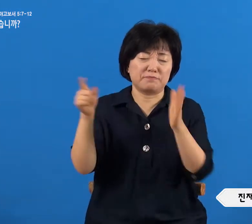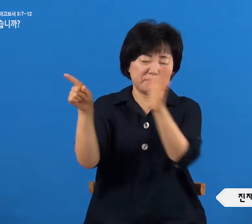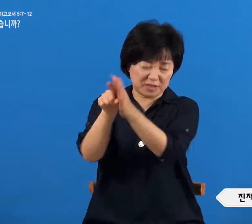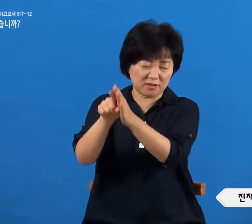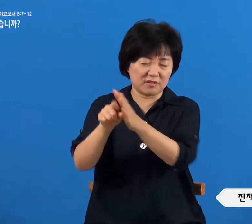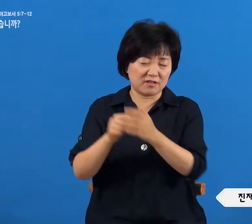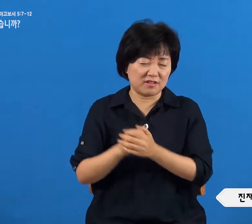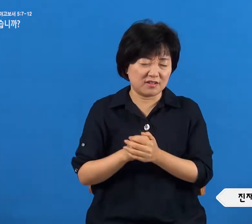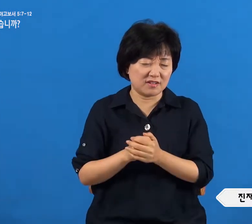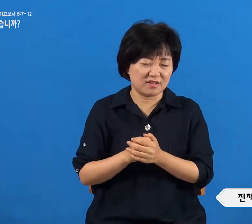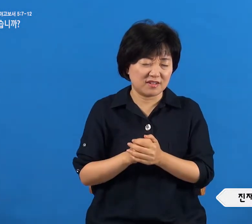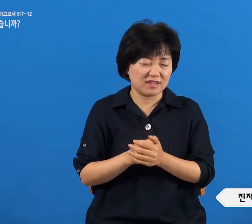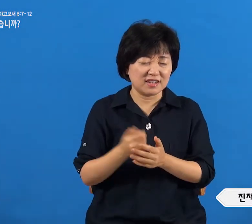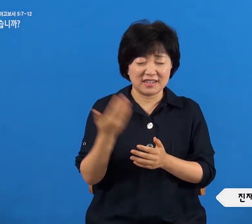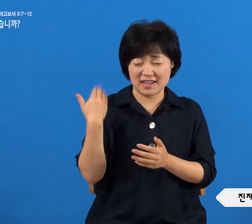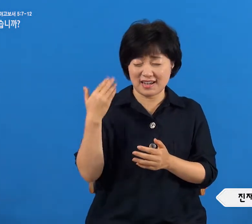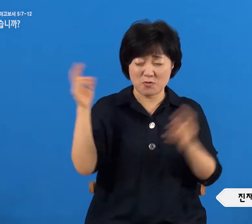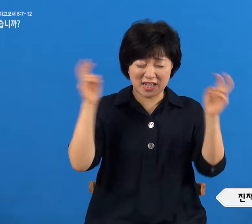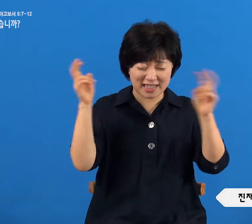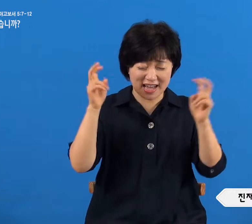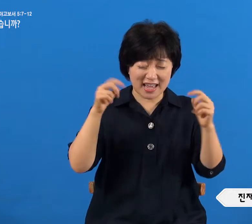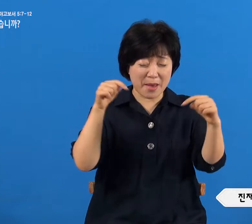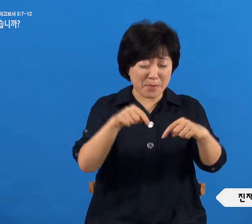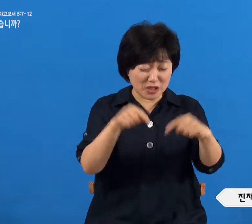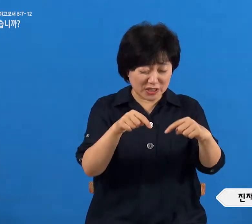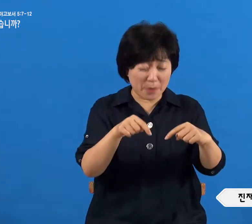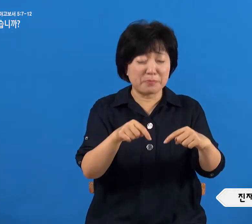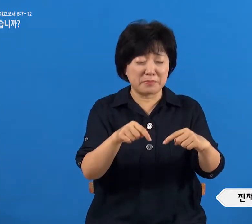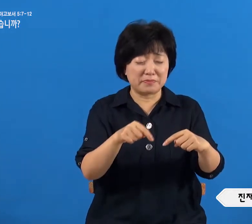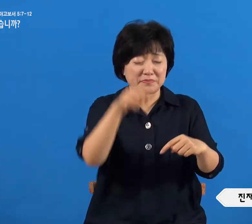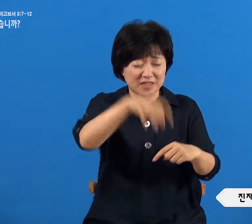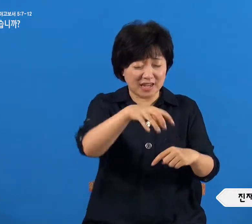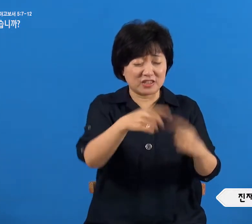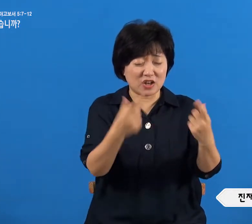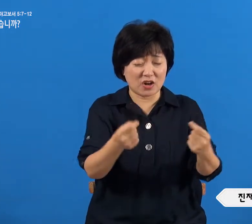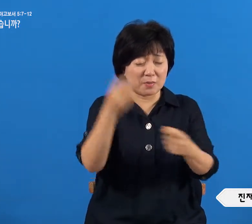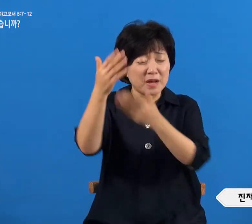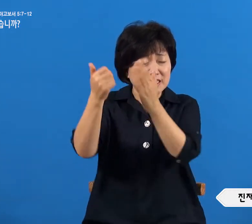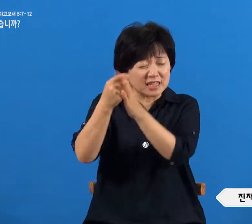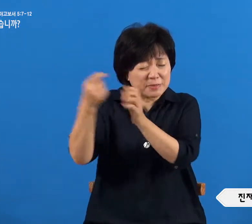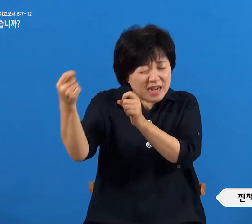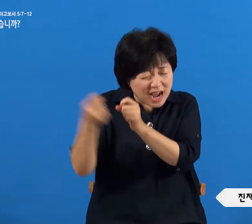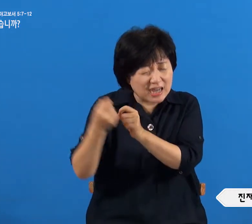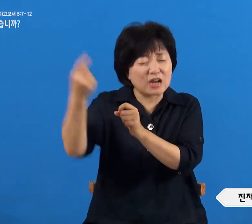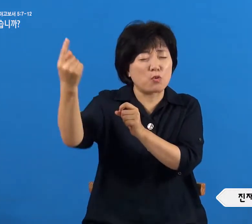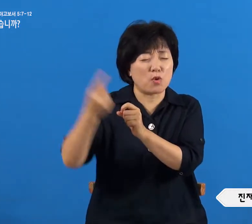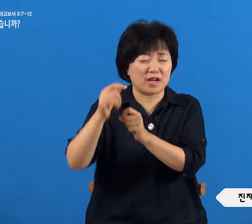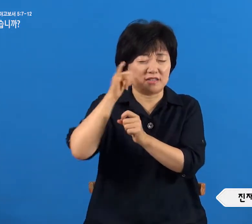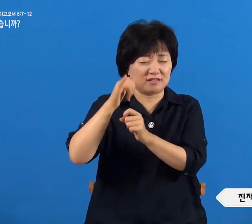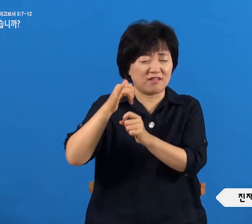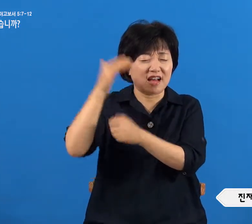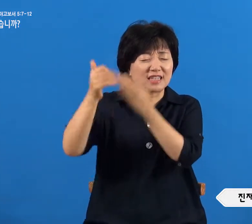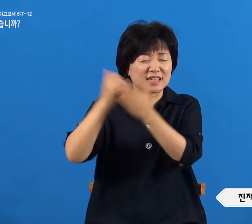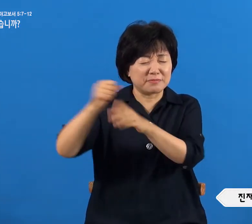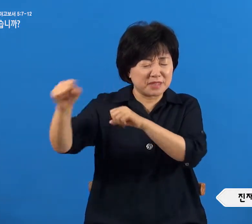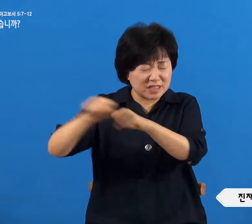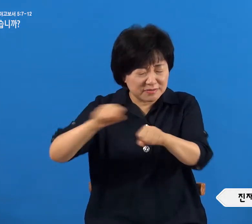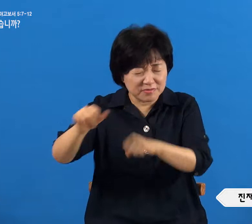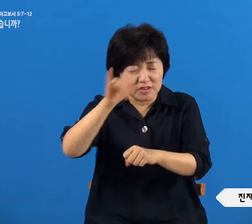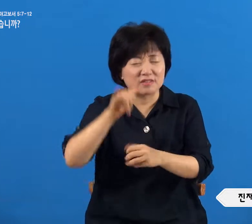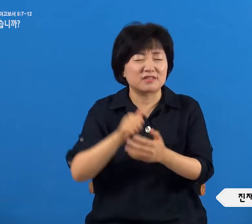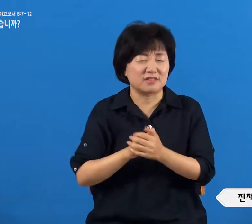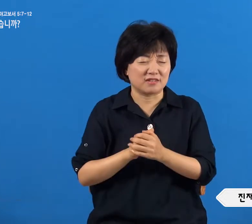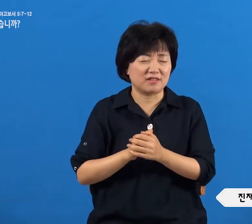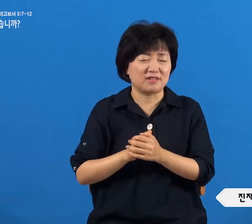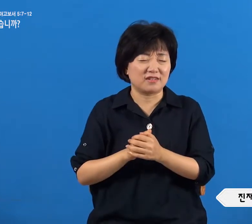마치 그 면접장처럼 하나님은 우리 가운데 계십니다. 가까이 계십니다. 역사하고 계십니다. 지금도